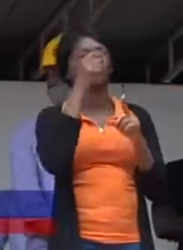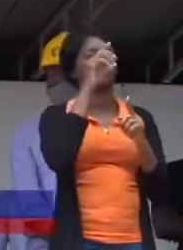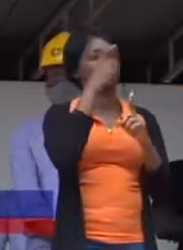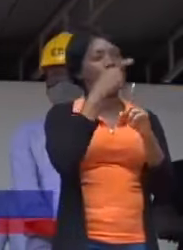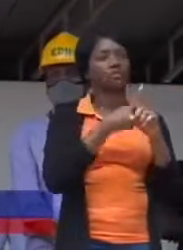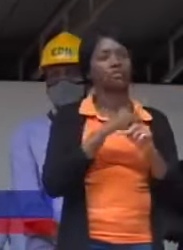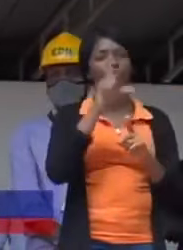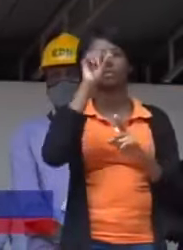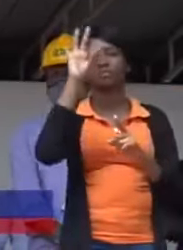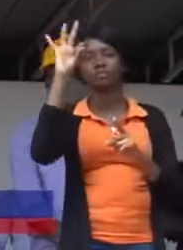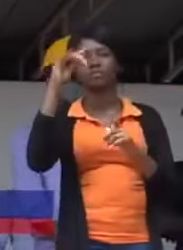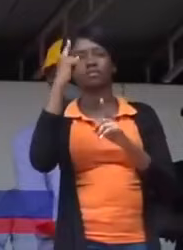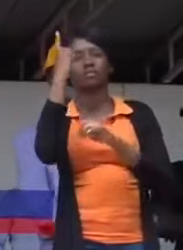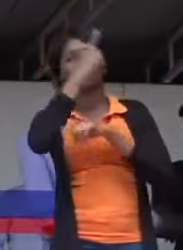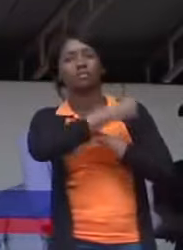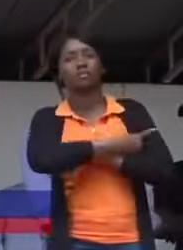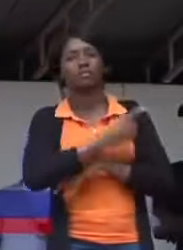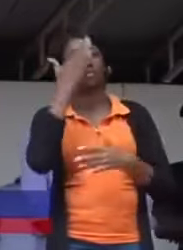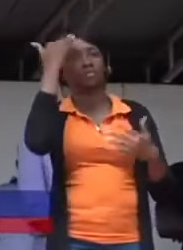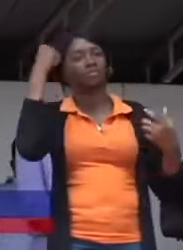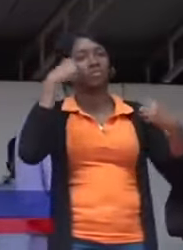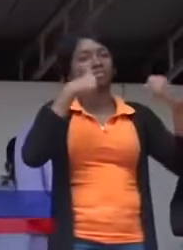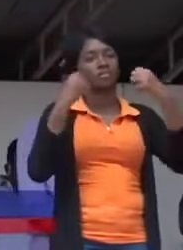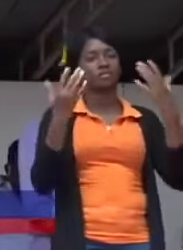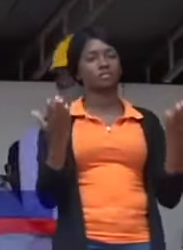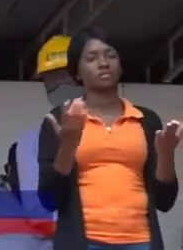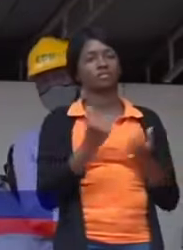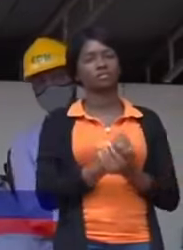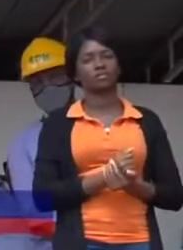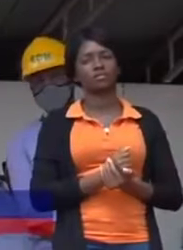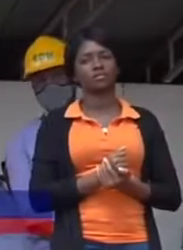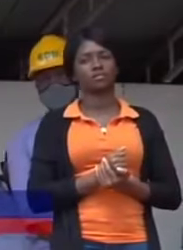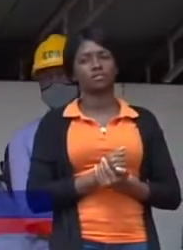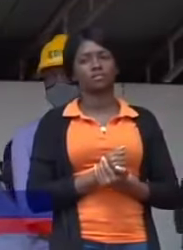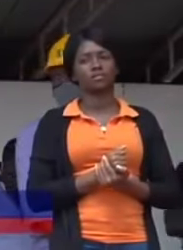jours. Pour nous tout le ça là. Pour nous tout le